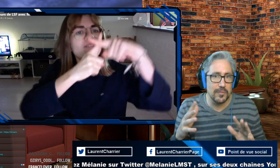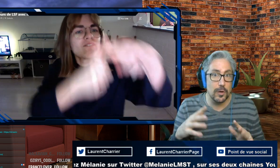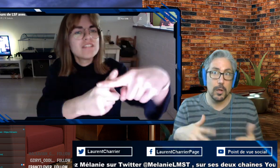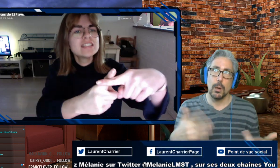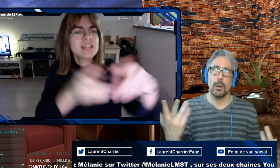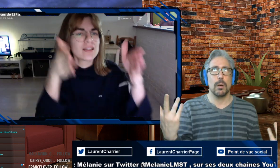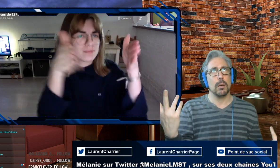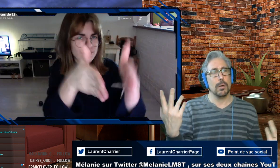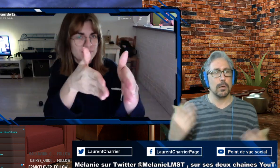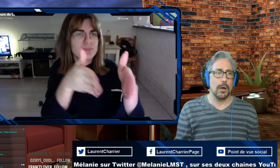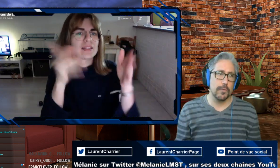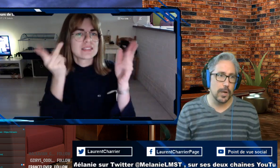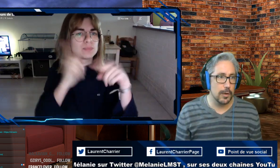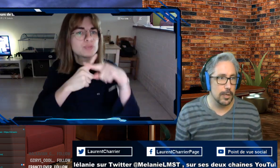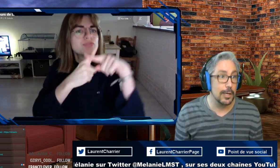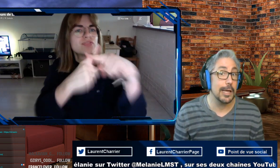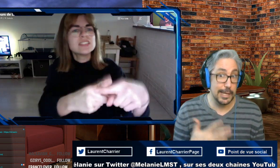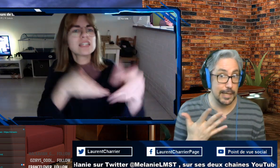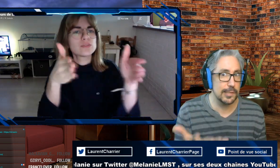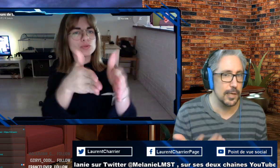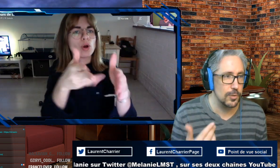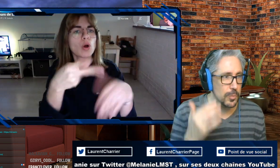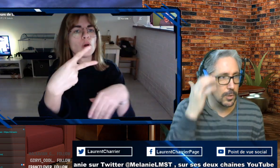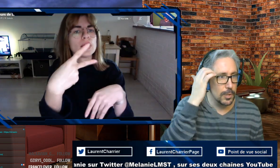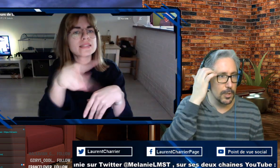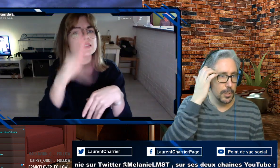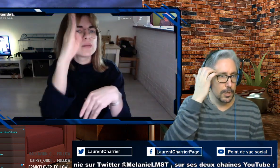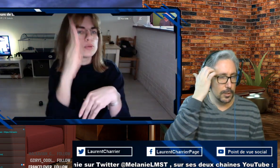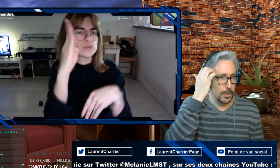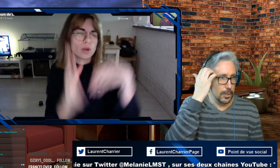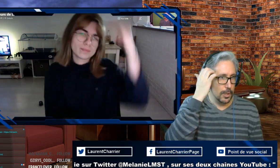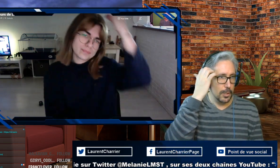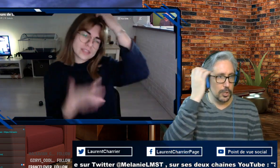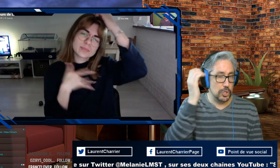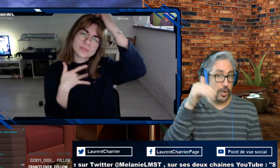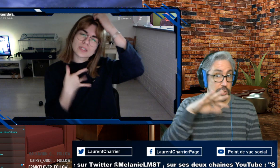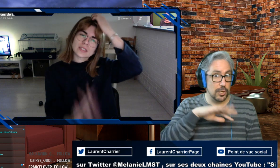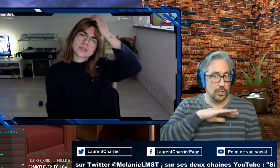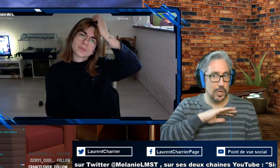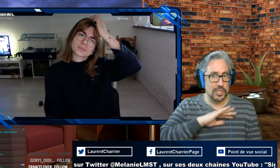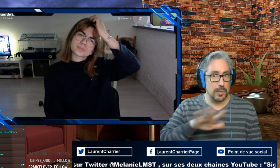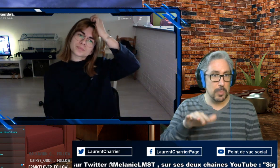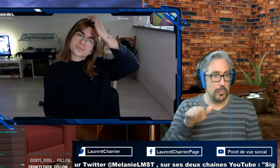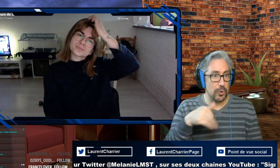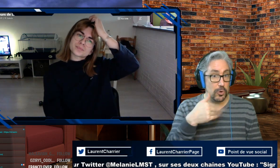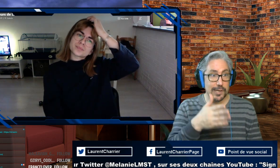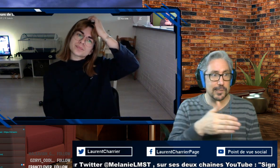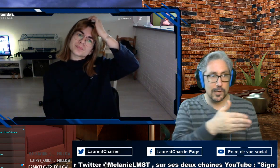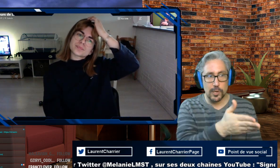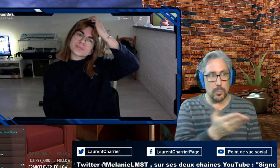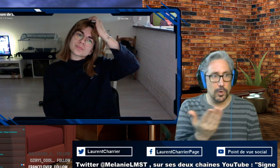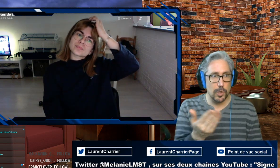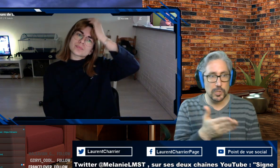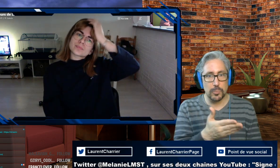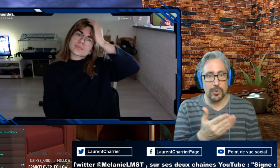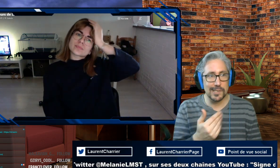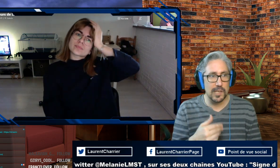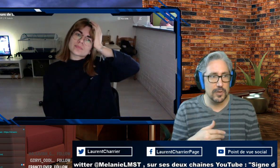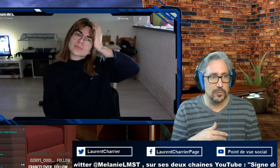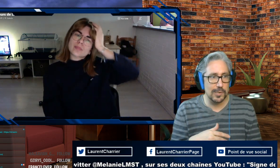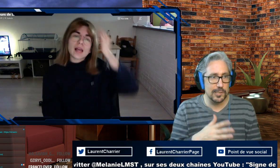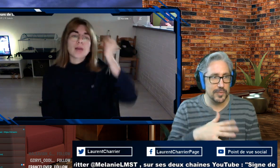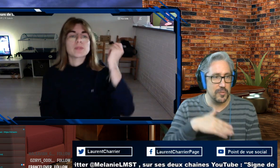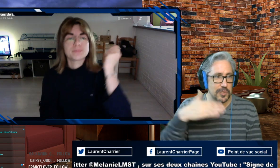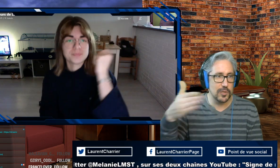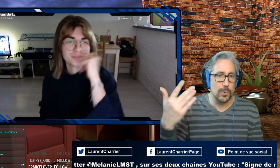oui. élèves, oui. Voilà, c'est plus exactement. T'as besoin. J'aurais jamais progressé comme j'ai progressé